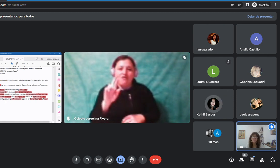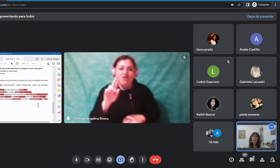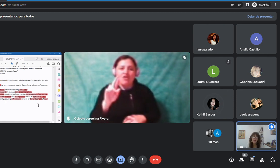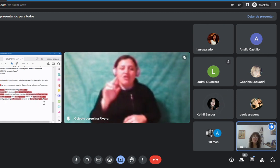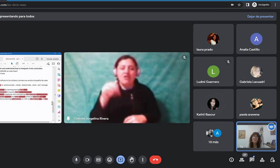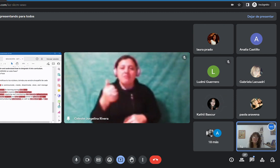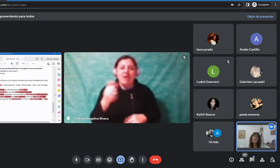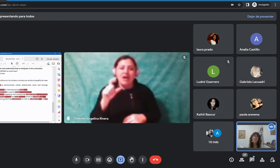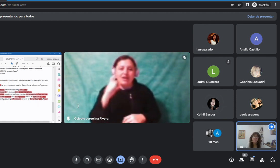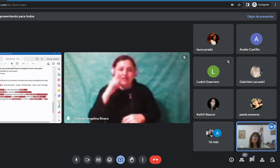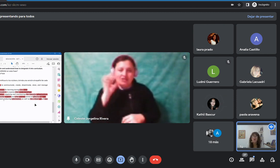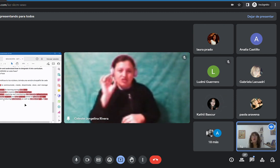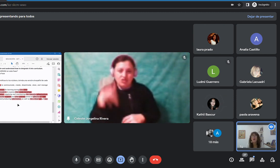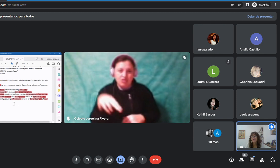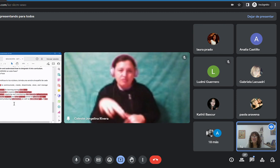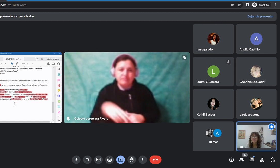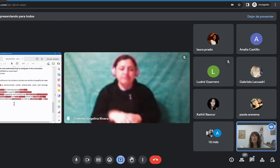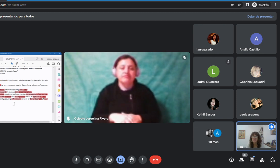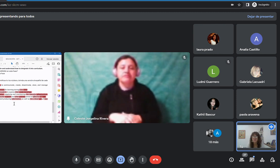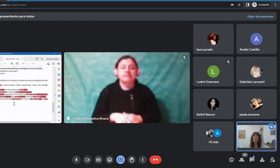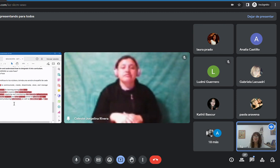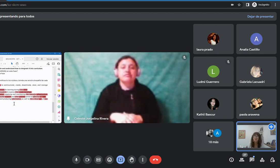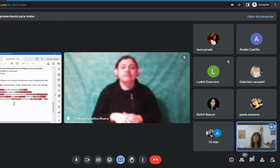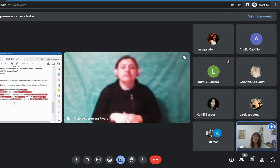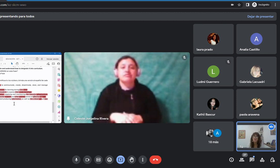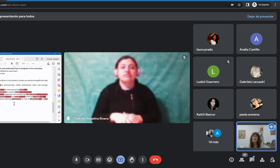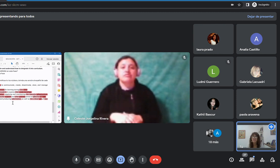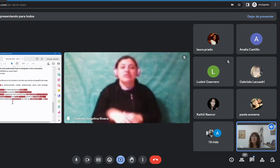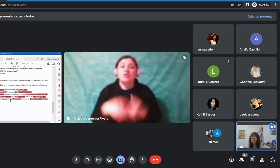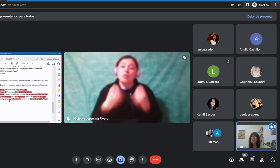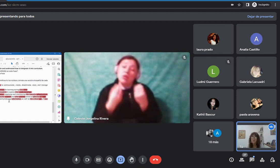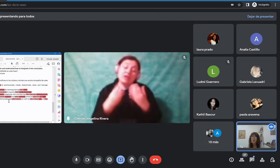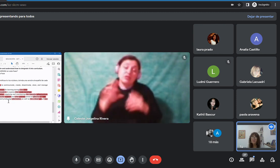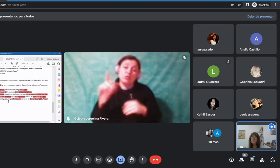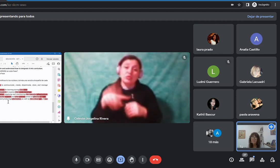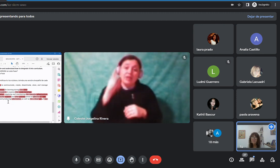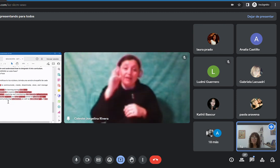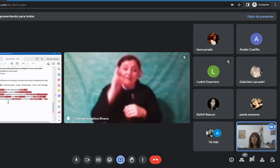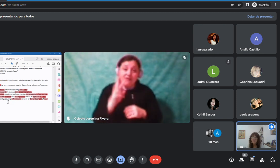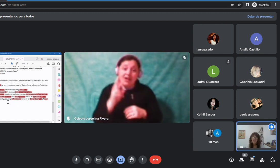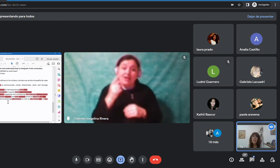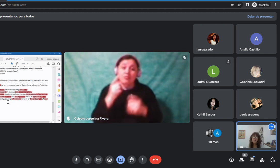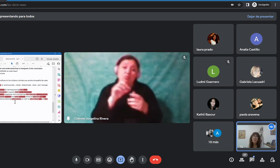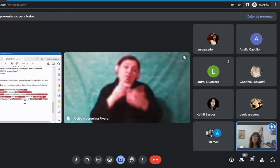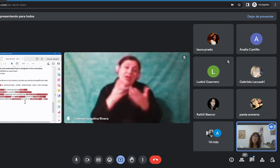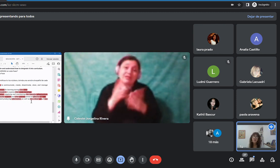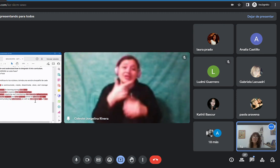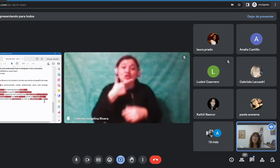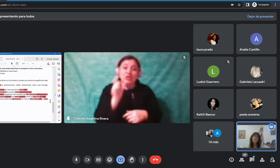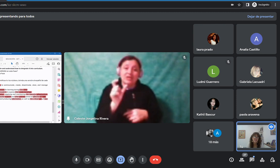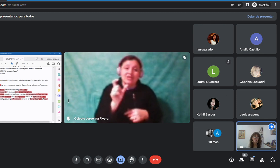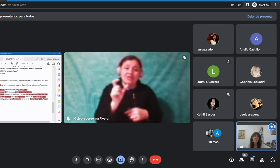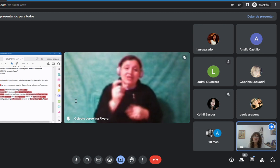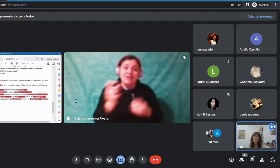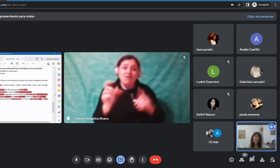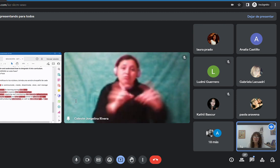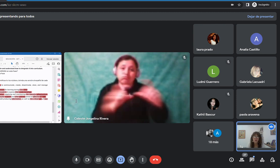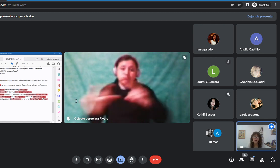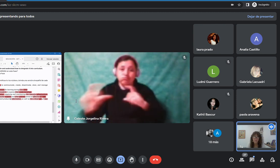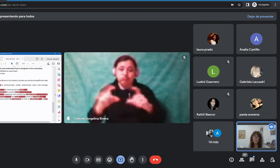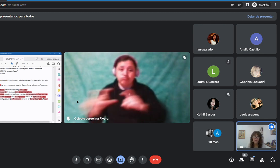buscar, discernir y producir. O en el caso que la tomen como sustantivo, serían todos bloques distintos de búsqueda, discernimiento y